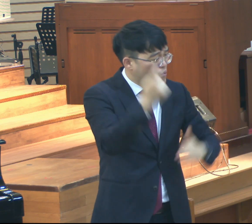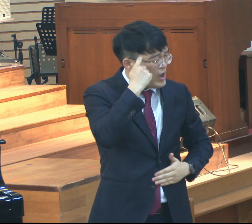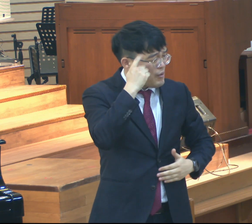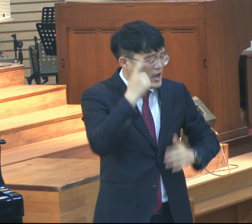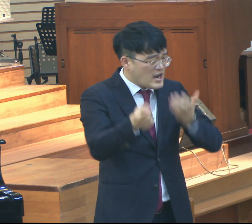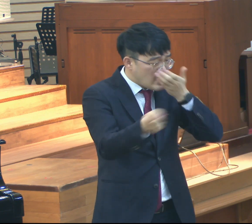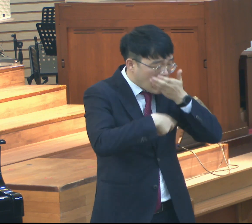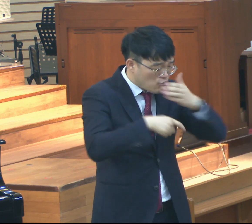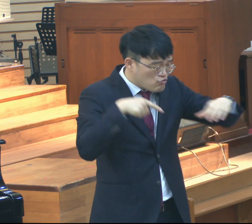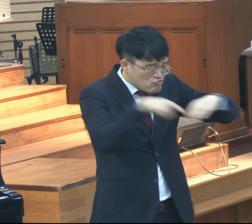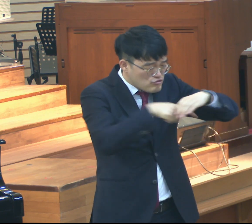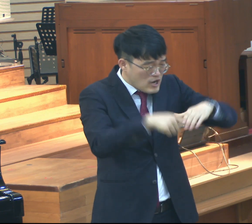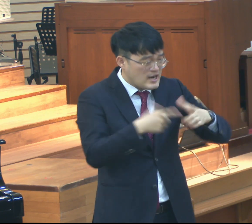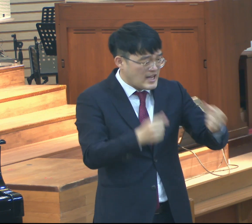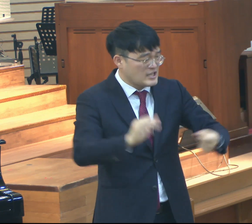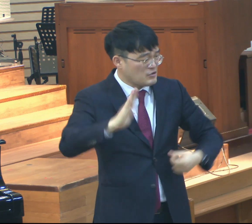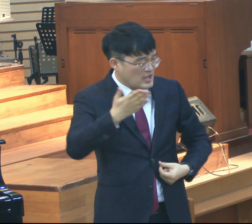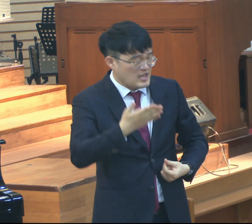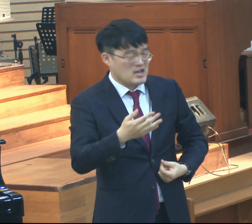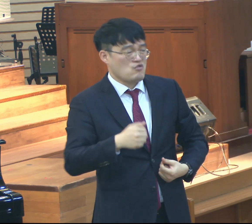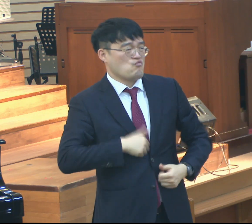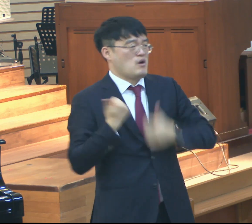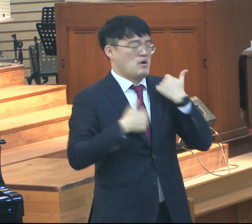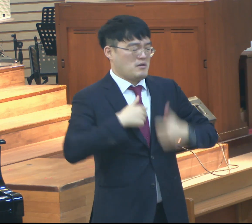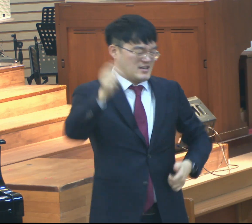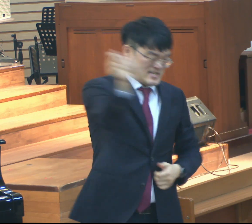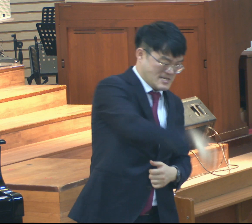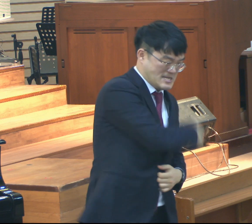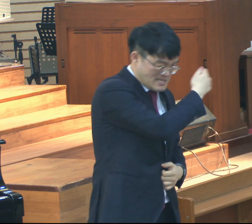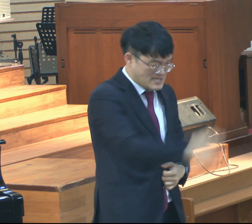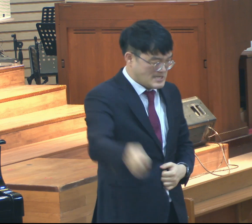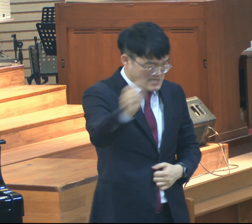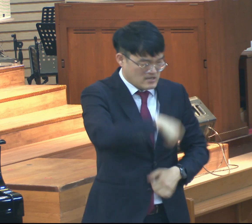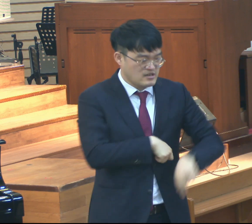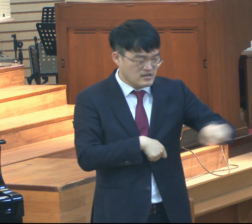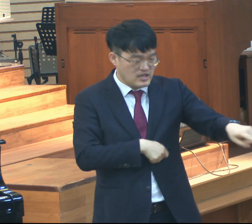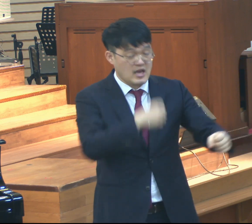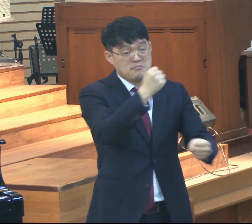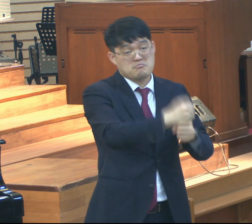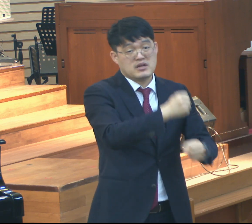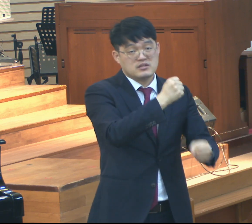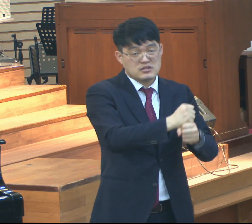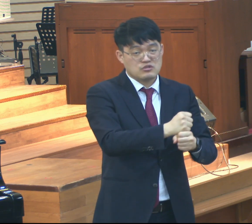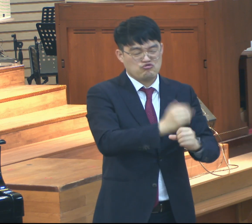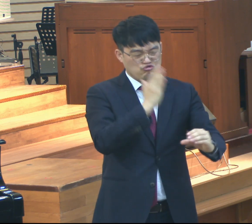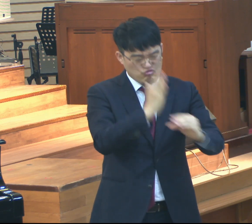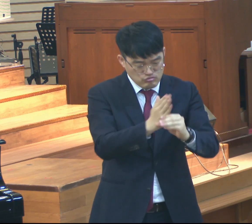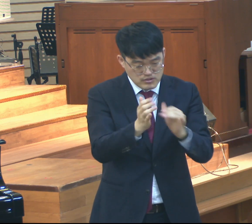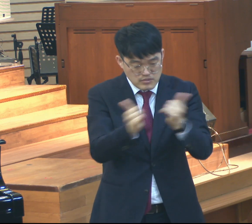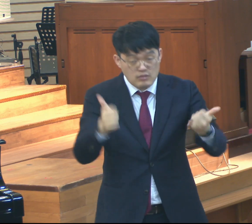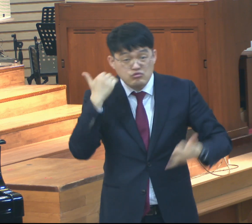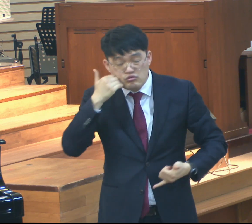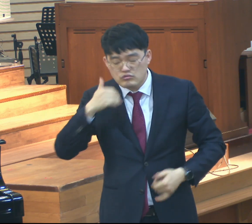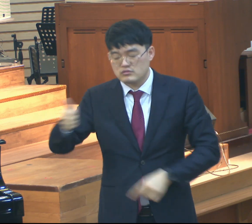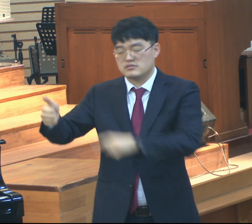채찍을 휘두르셨는데 그렇게 만든 장본인은 바로 안나스였습니다. 이상한 재판을 해서